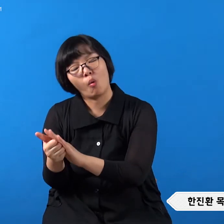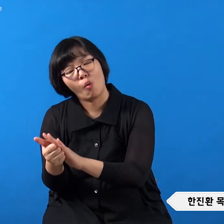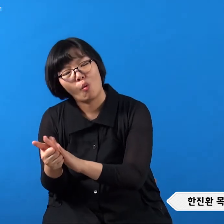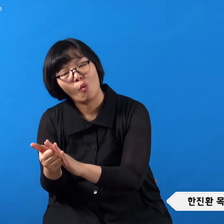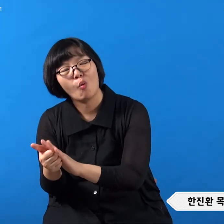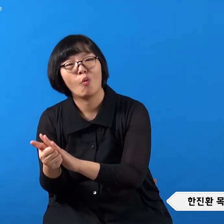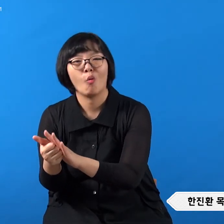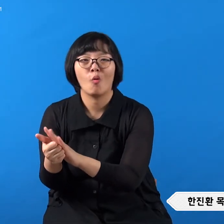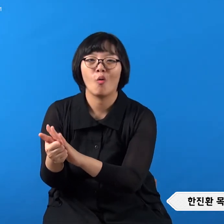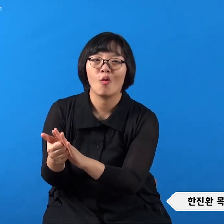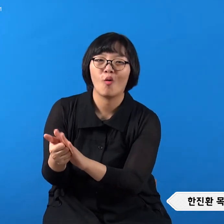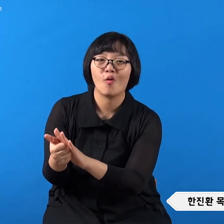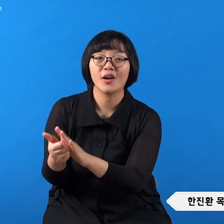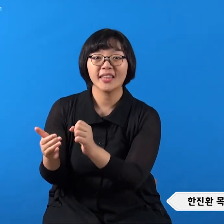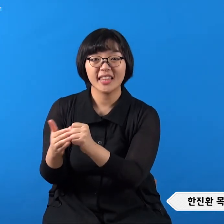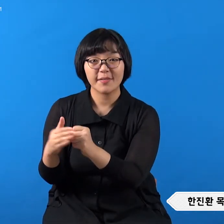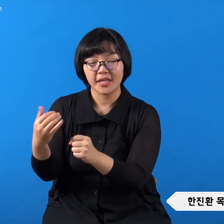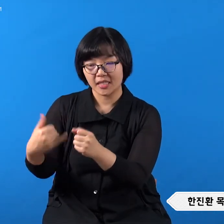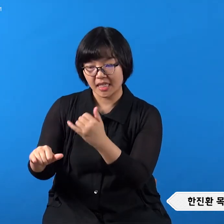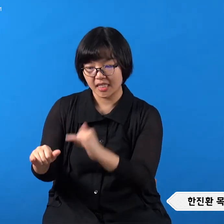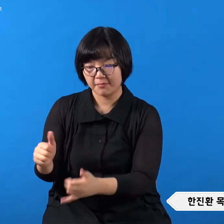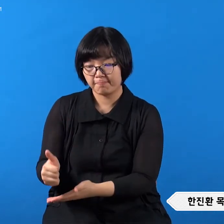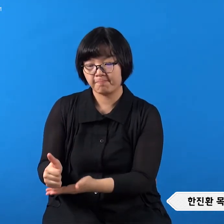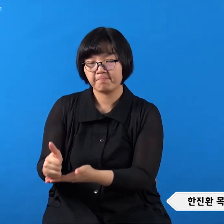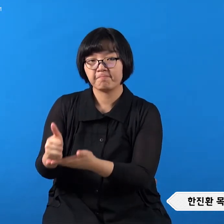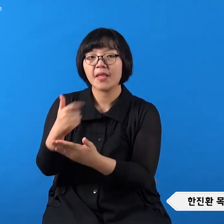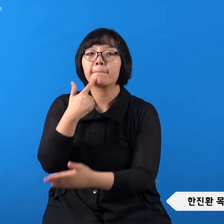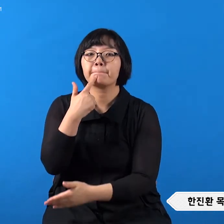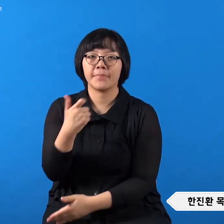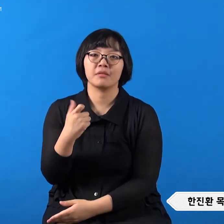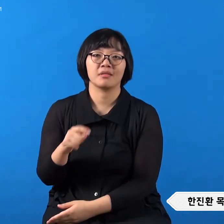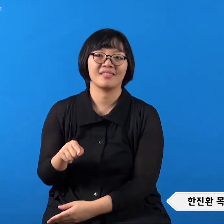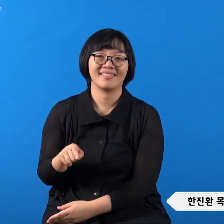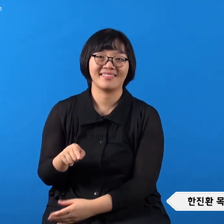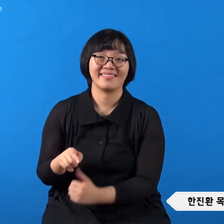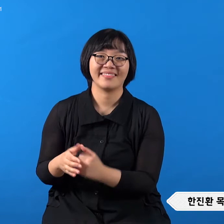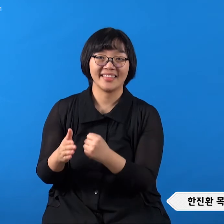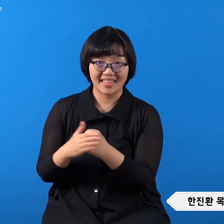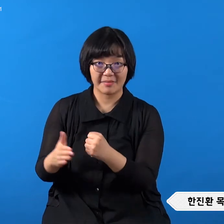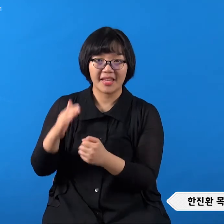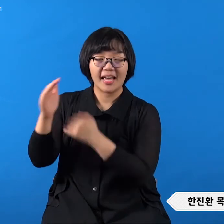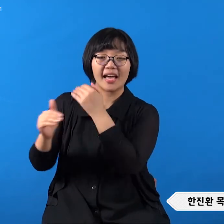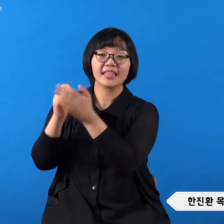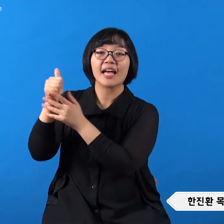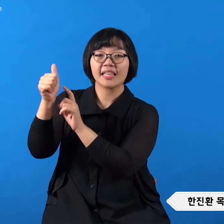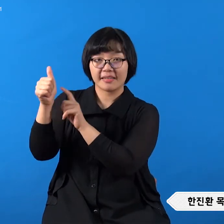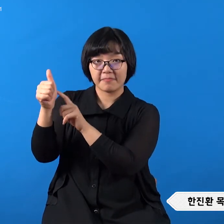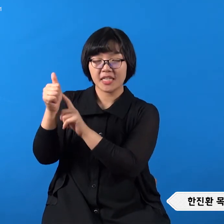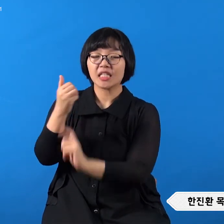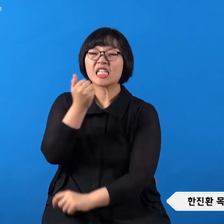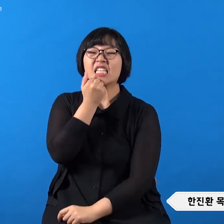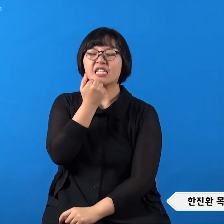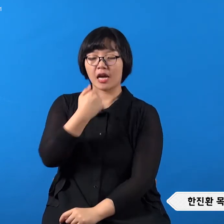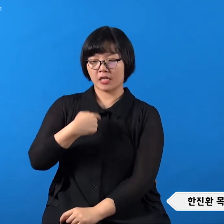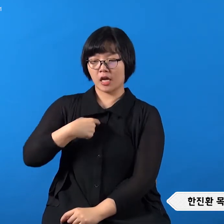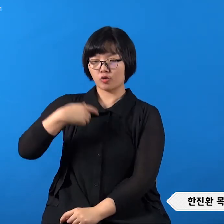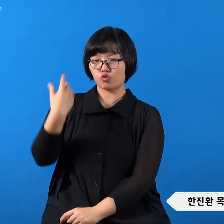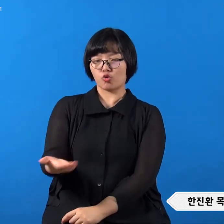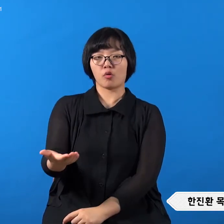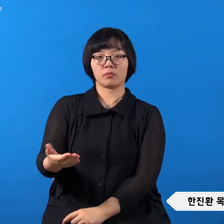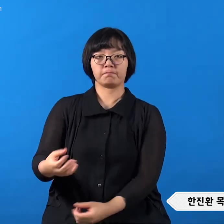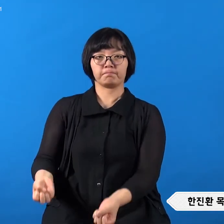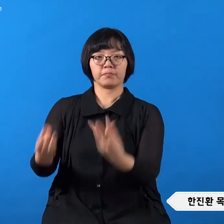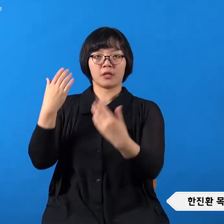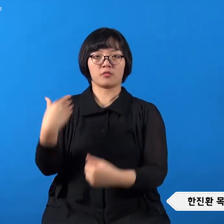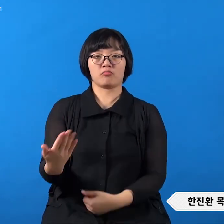그래서 잘못하면 자식이 우상이 될 수 있었습니다. 그래서 하나님이 이삭을 바치라고 한 것